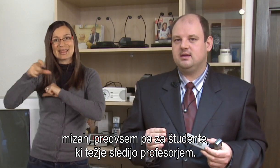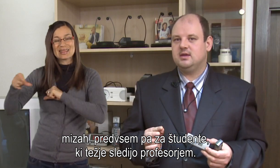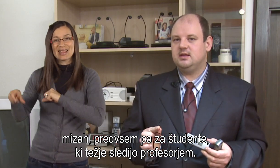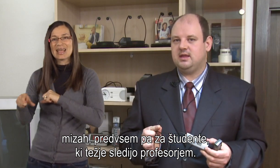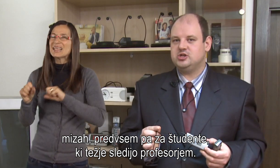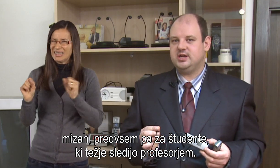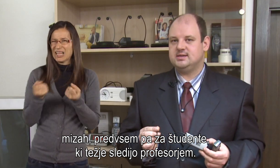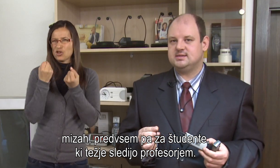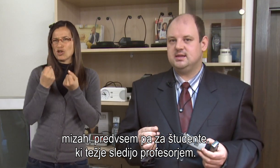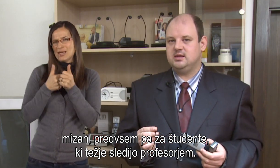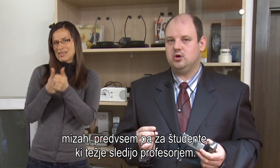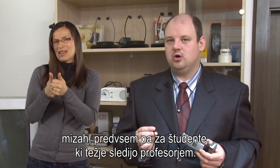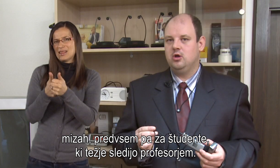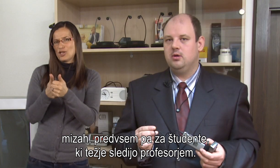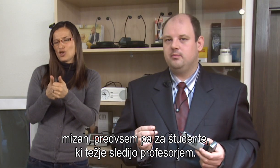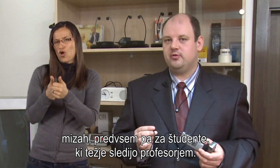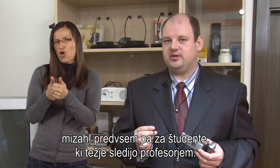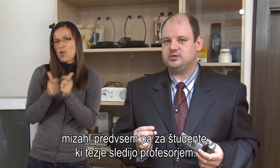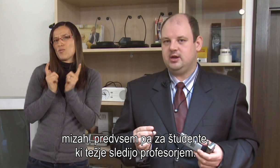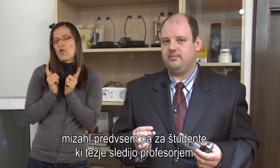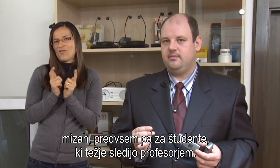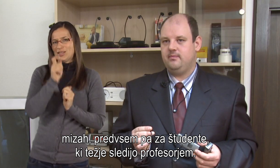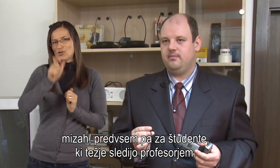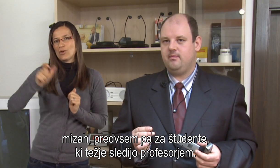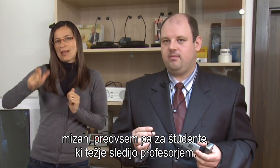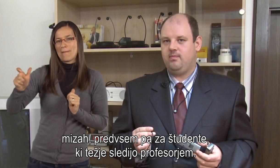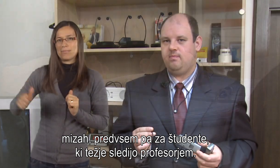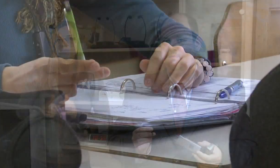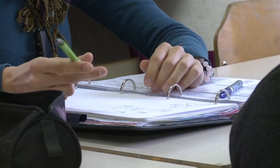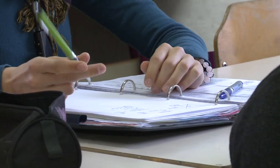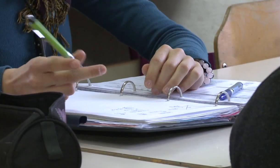študente, ki težje sledijo profesorjem.